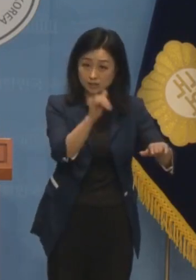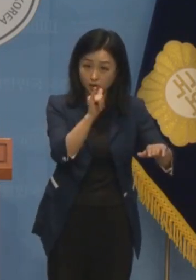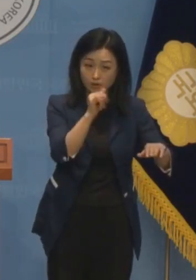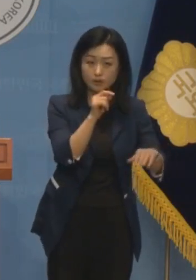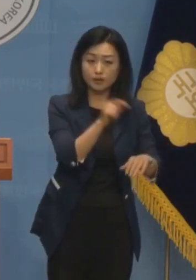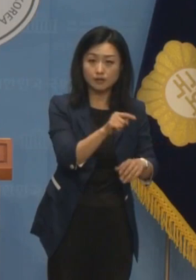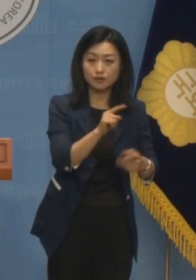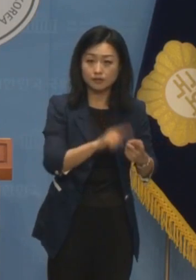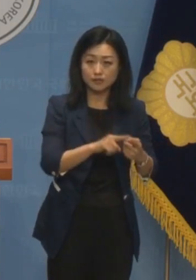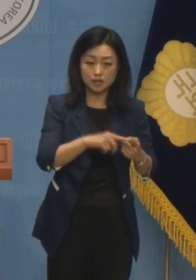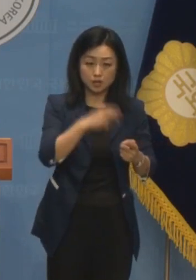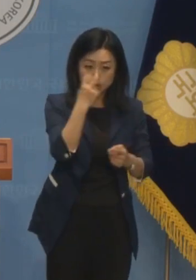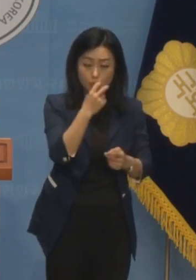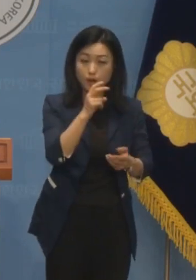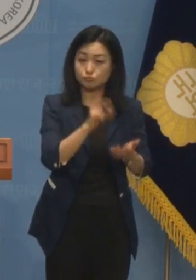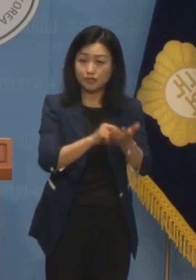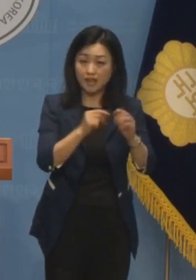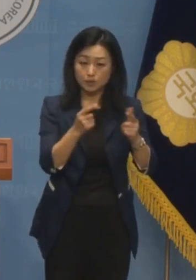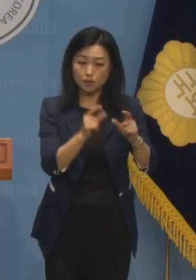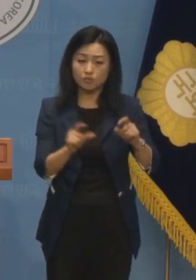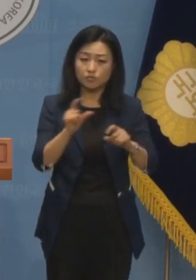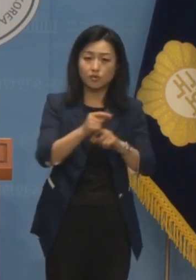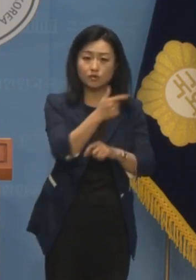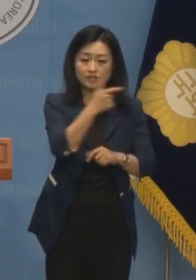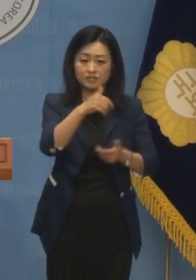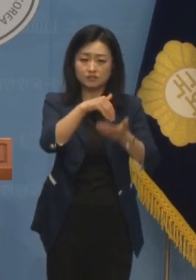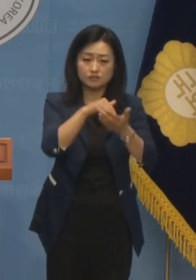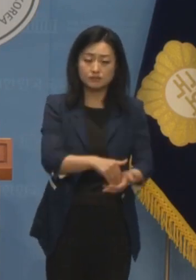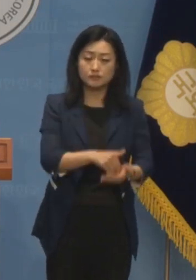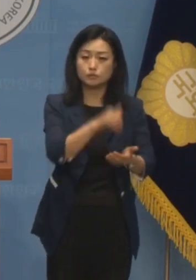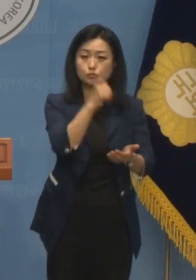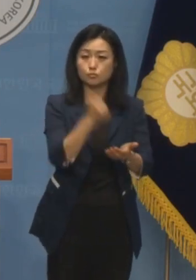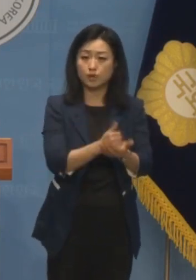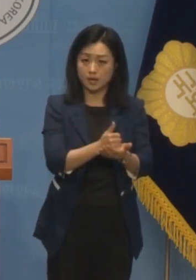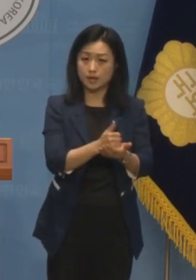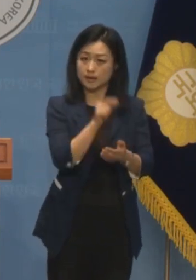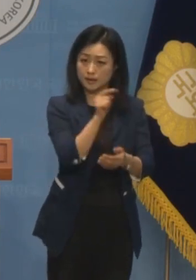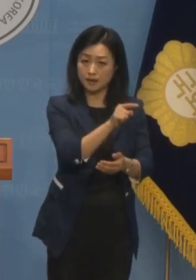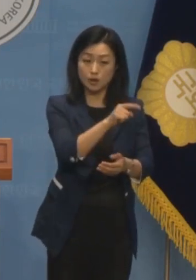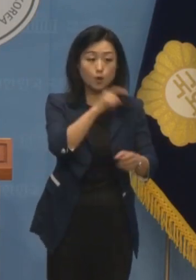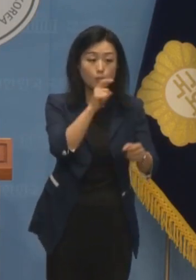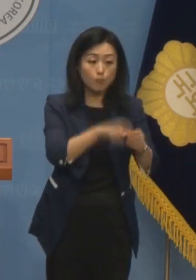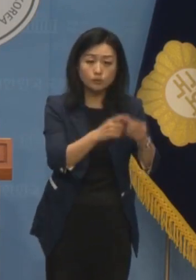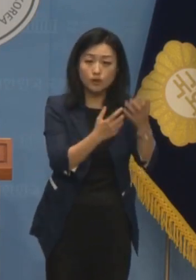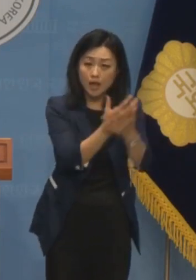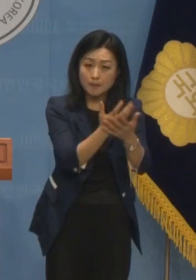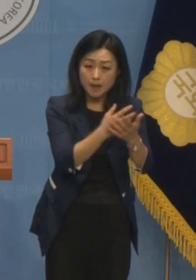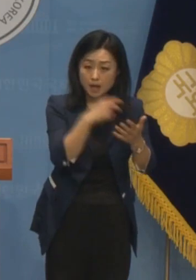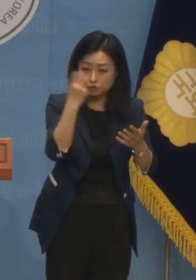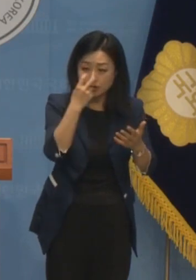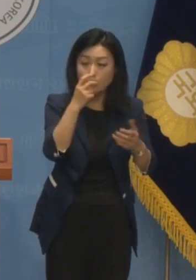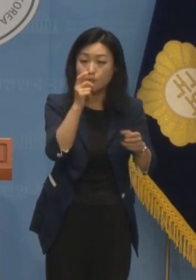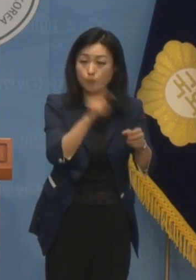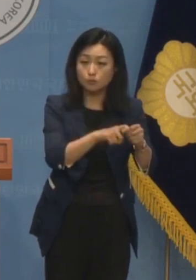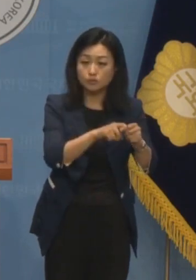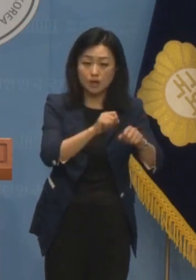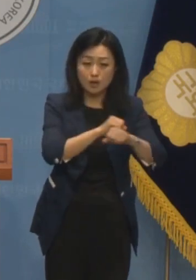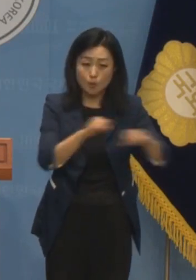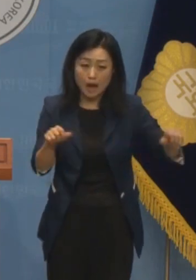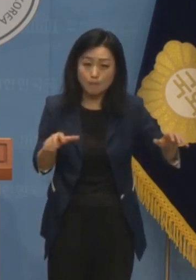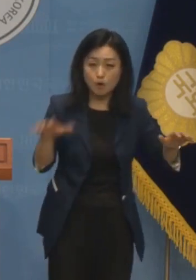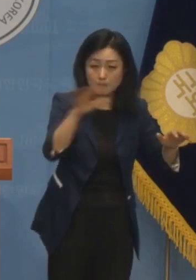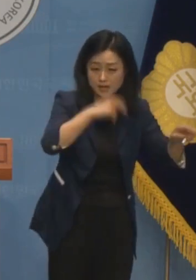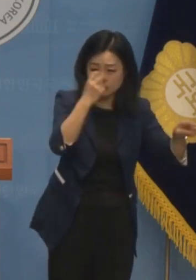이는 조회보다 더 큰 문제입니다. 목적이 불명확한 수사를 이유로 광범위한